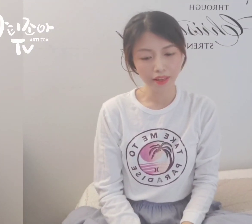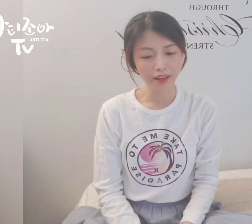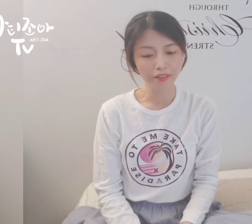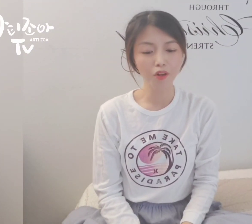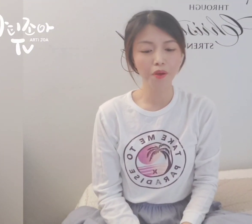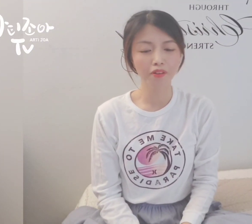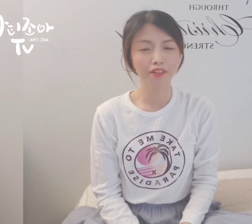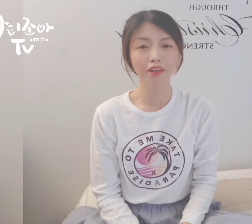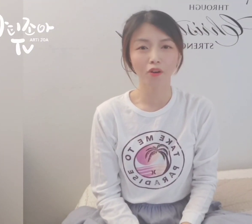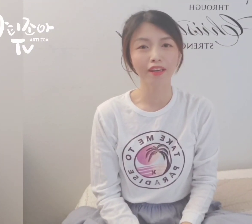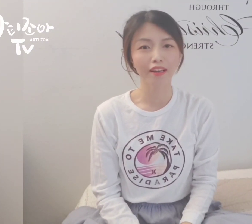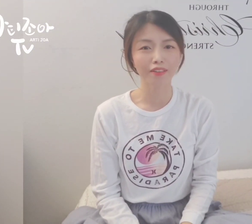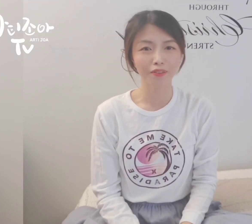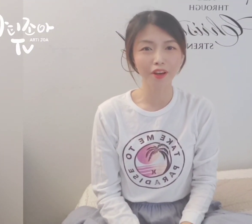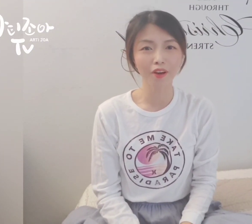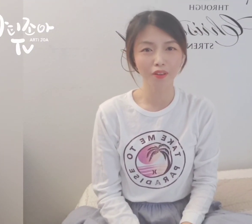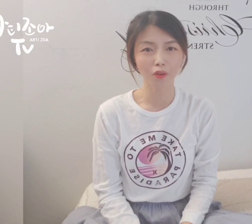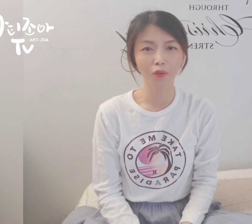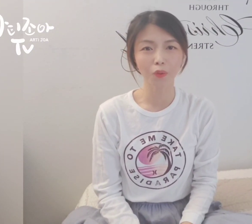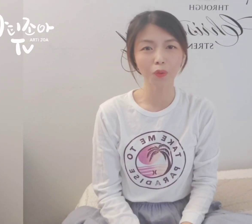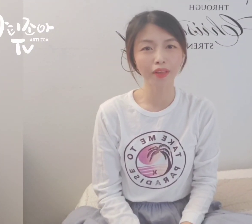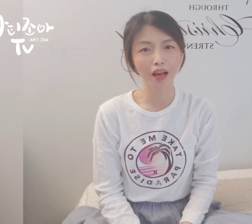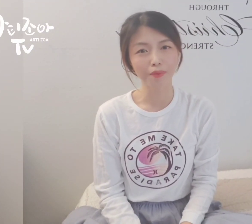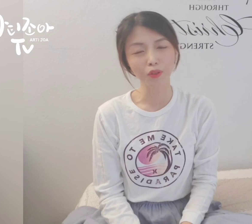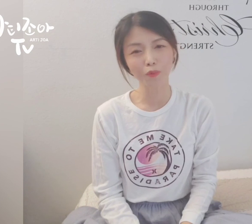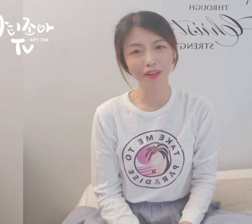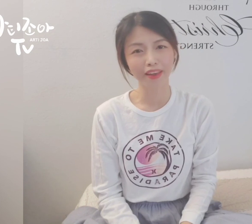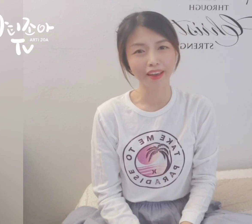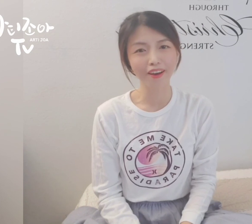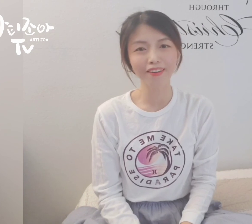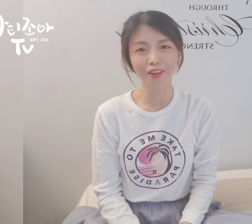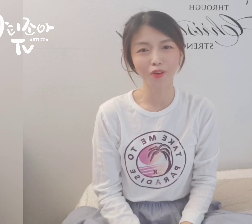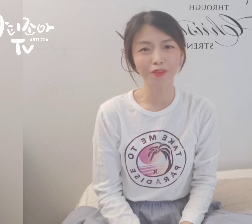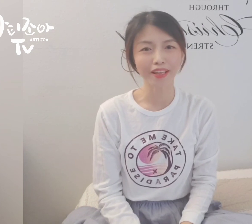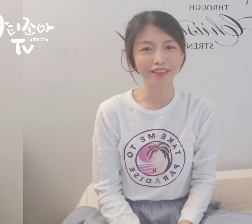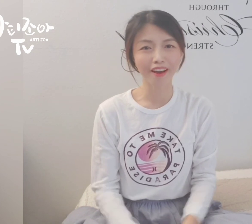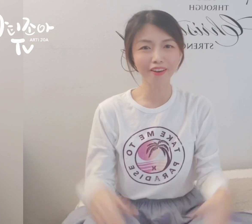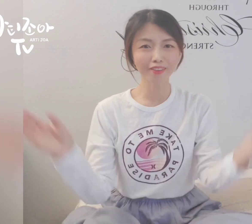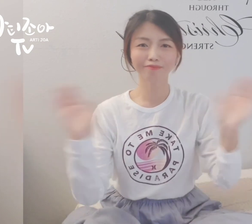찬양 설명은 여기까지고요. 저는 또 다음에 또 뵐게요. 여러분 안녕.